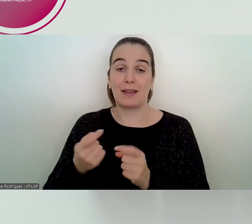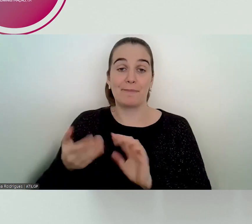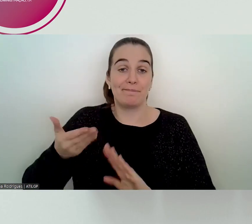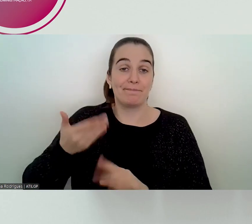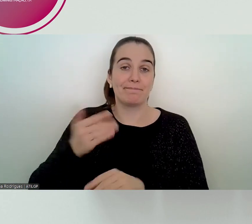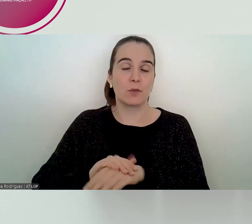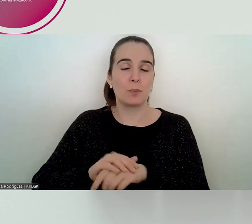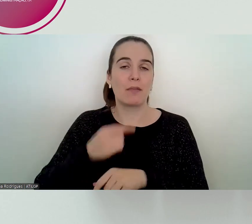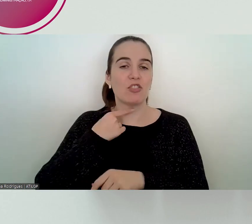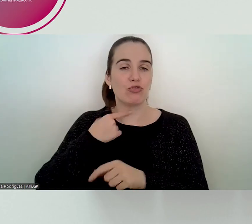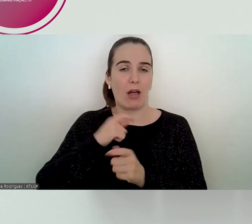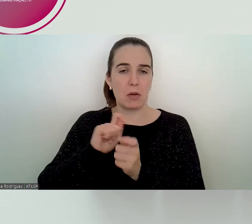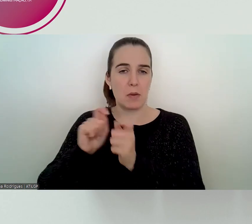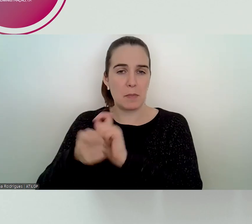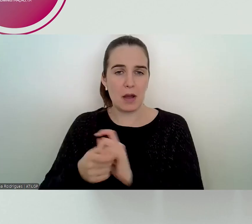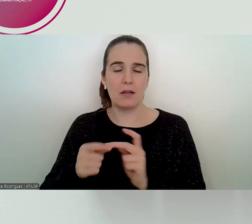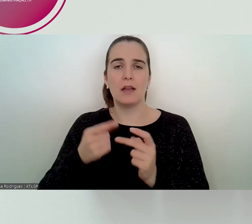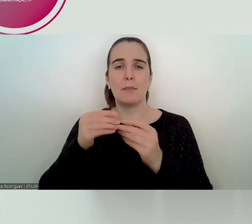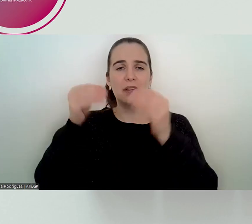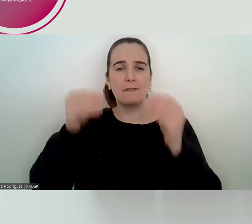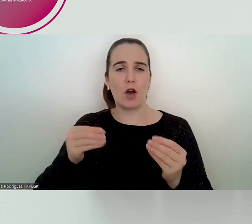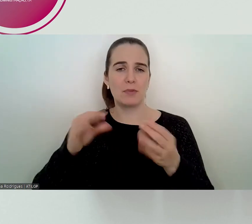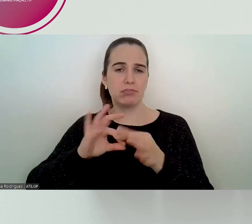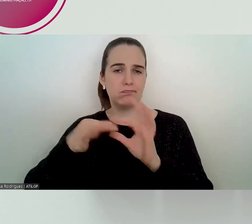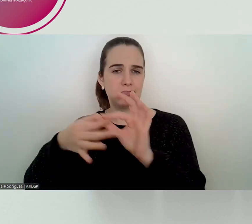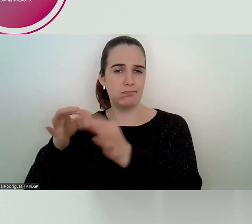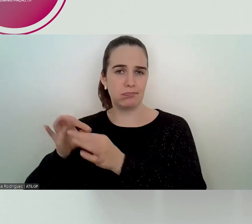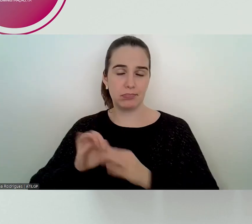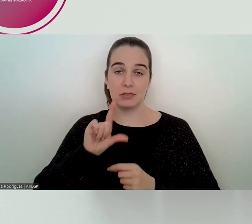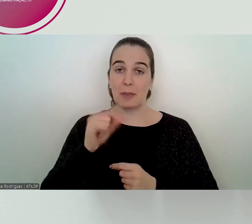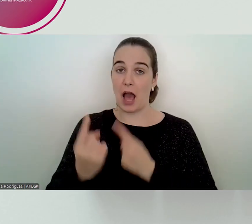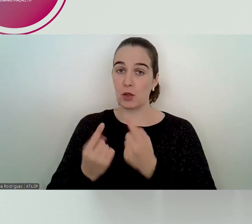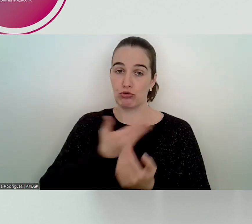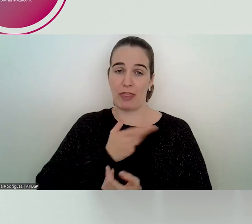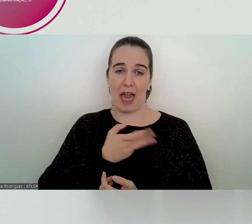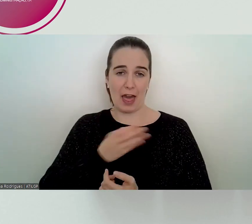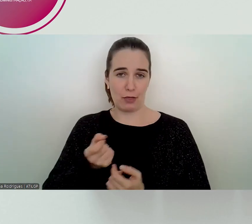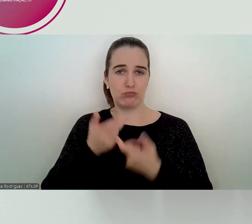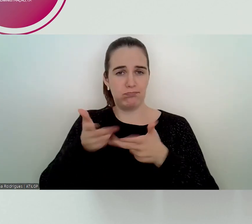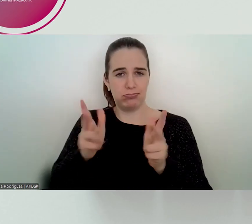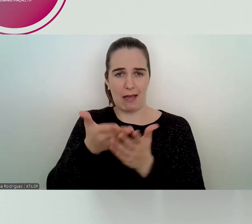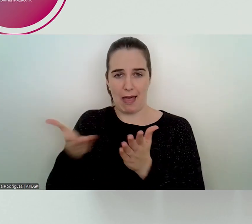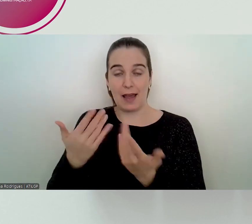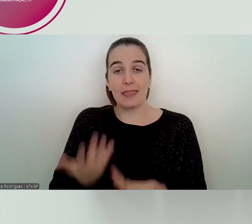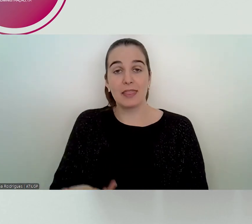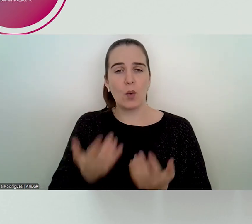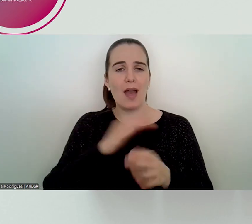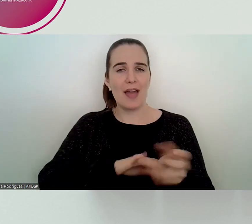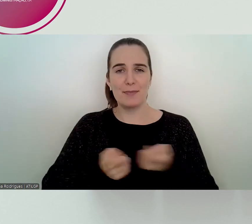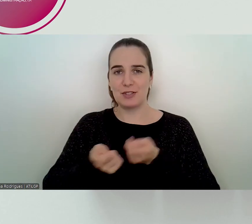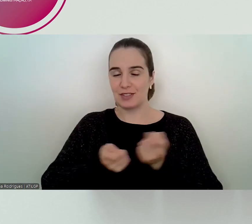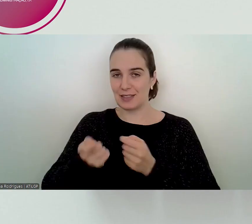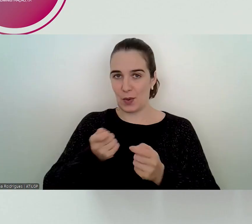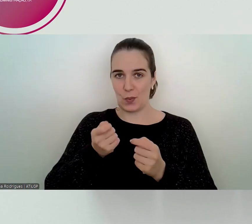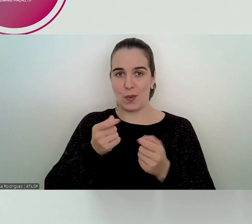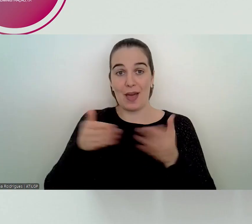pela interoperabilidade das plataformas e pela disponibilização ativa de dados, este princípio de administração aberta é também, por isso,